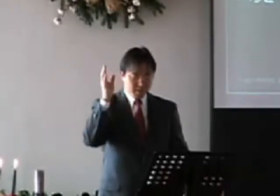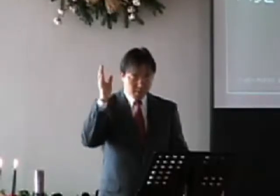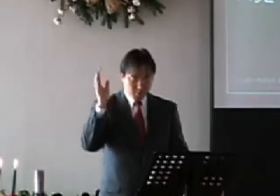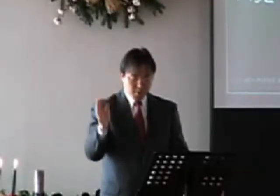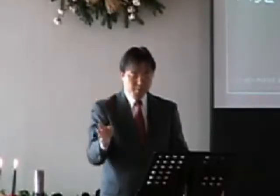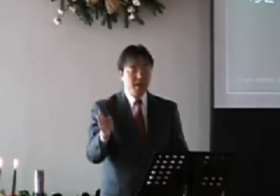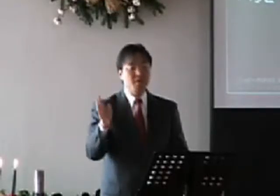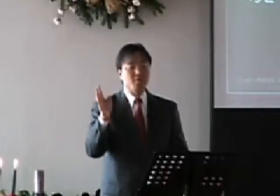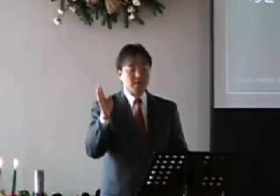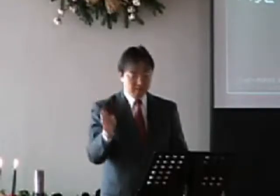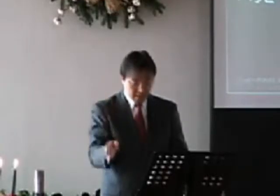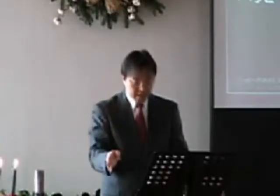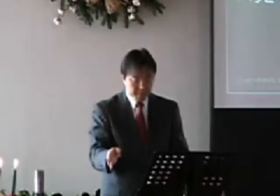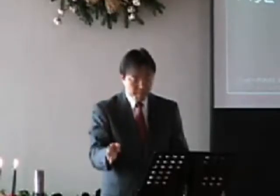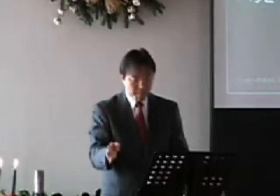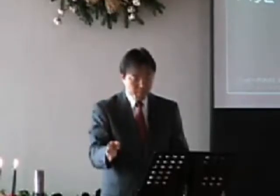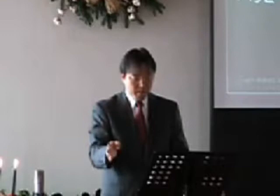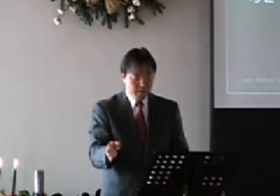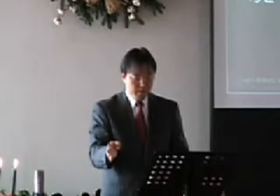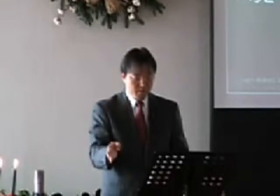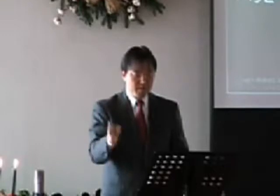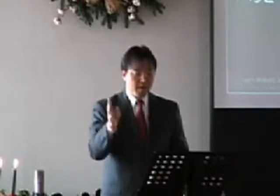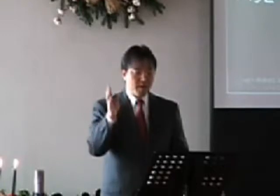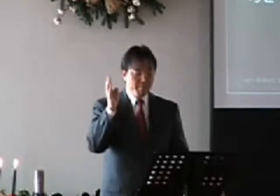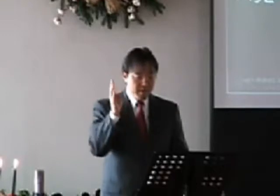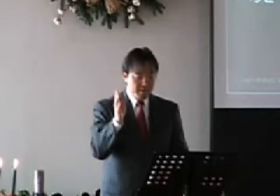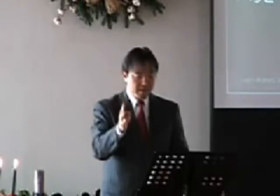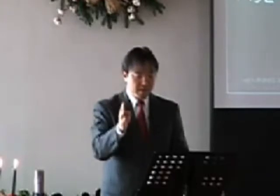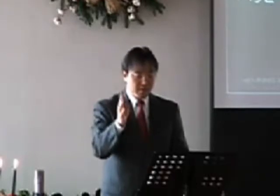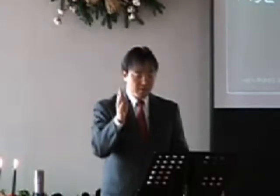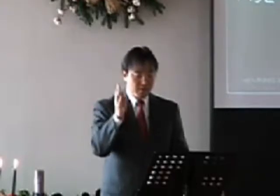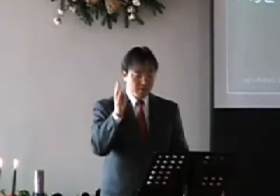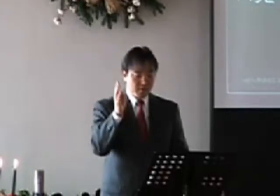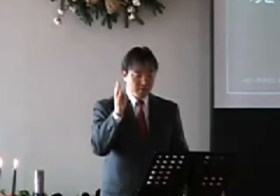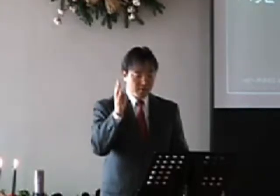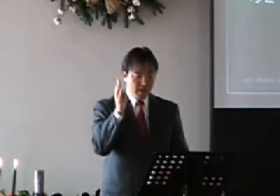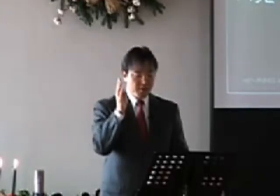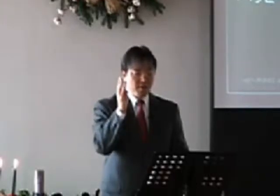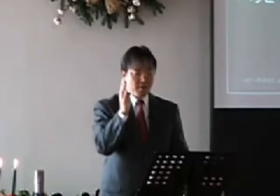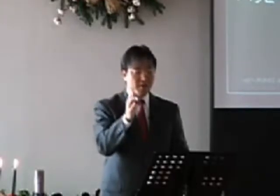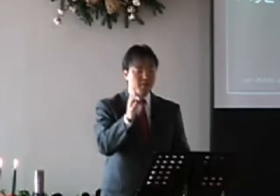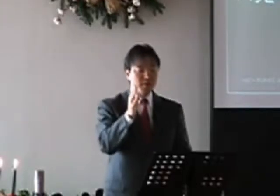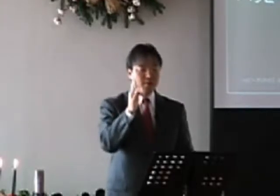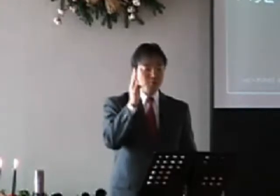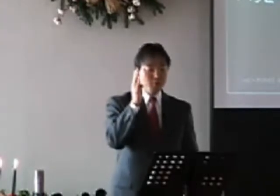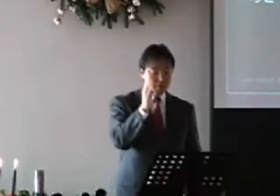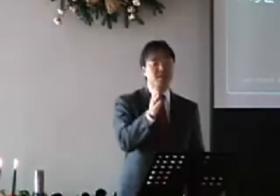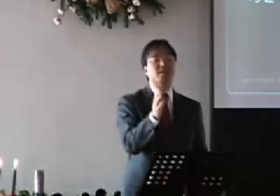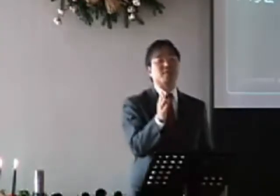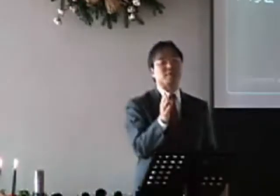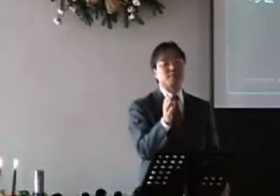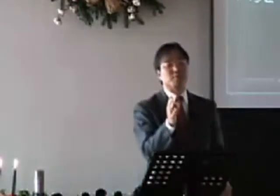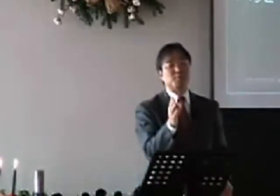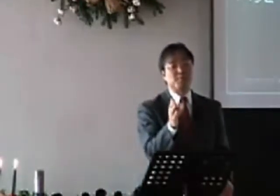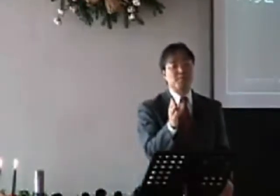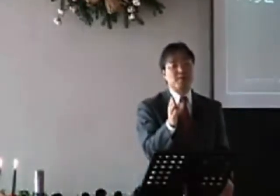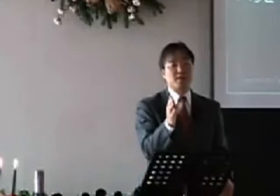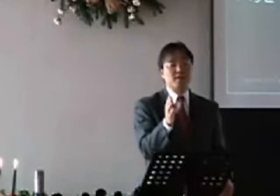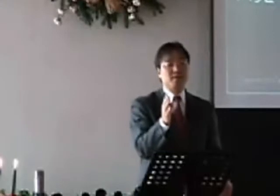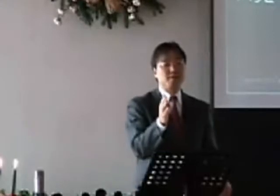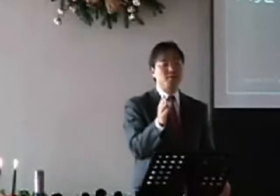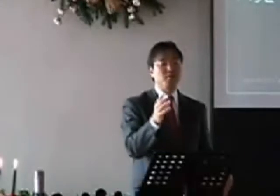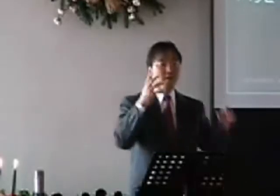父の祖父母、おじいちゃんおばあちゃんと一緒に行ったんですよ。僕はなぜそれを言うかというと、その私はそこで迷子にな